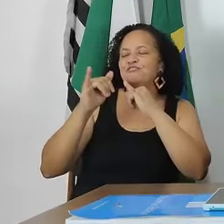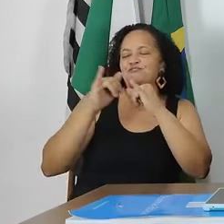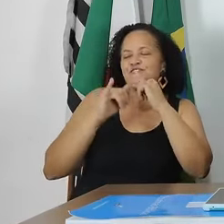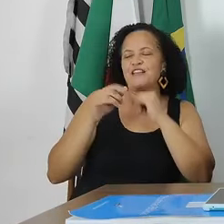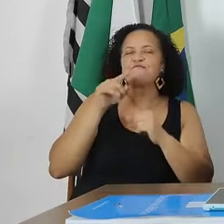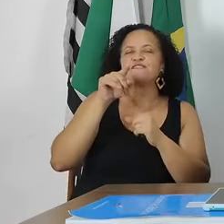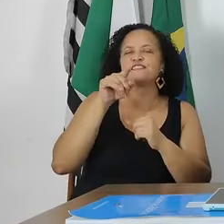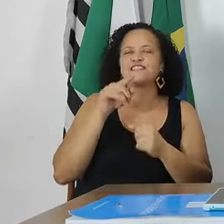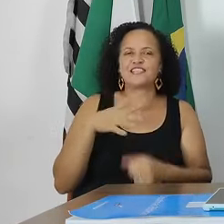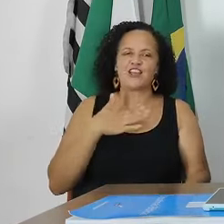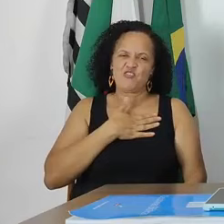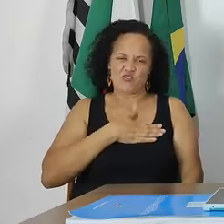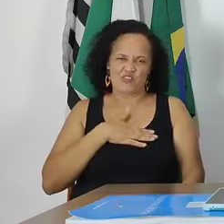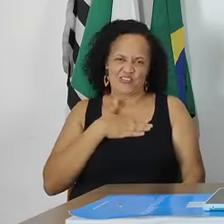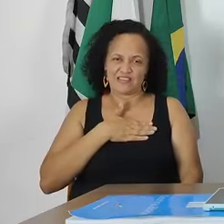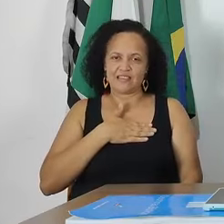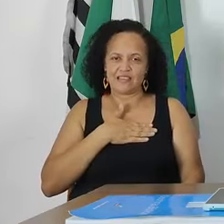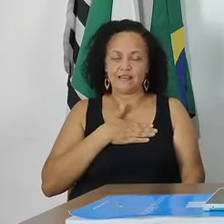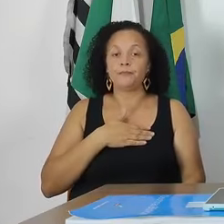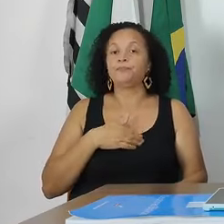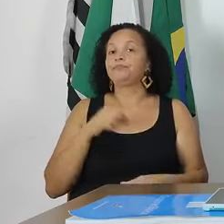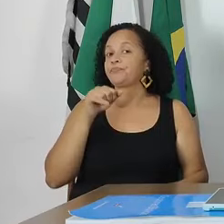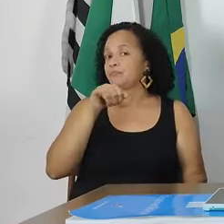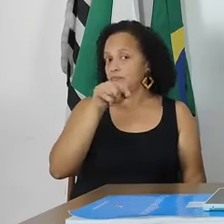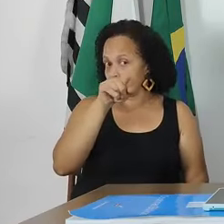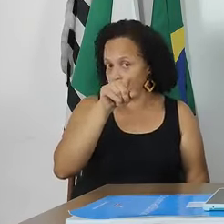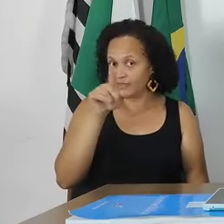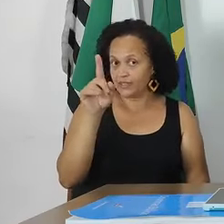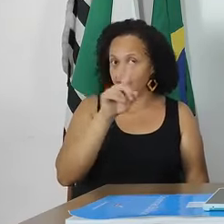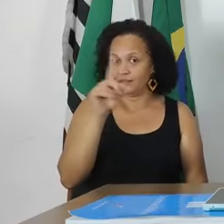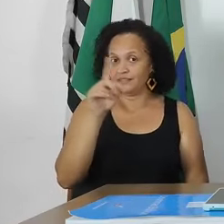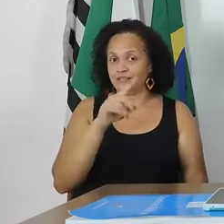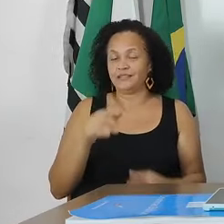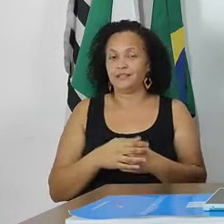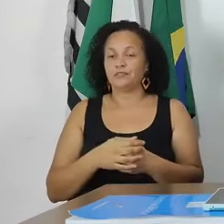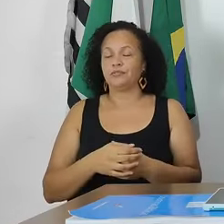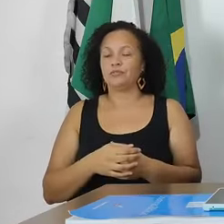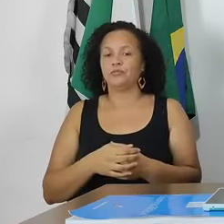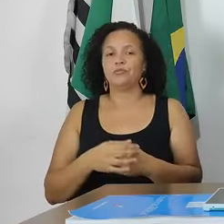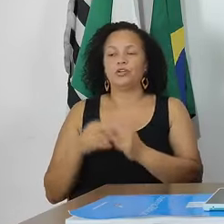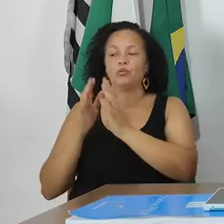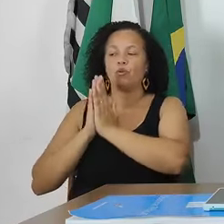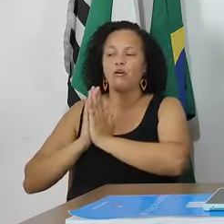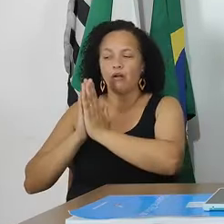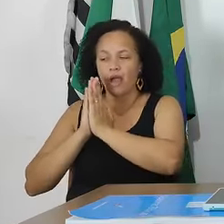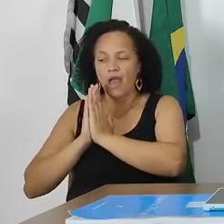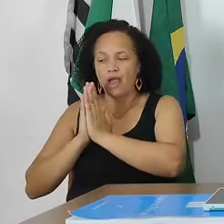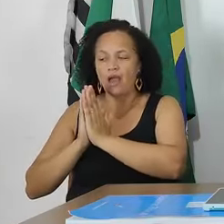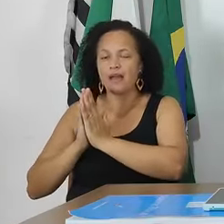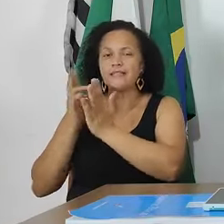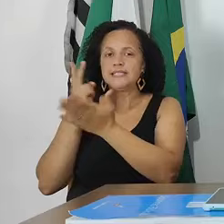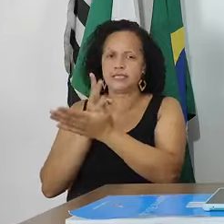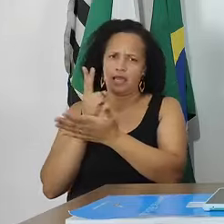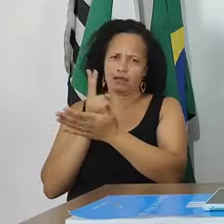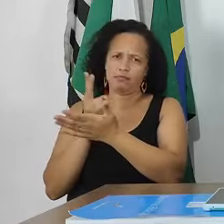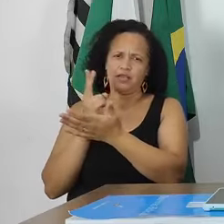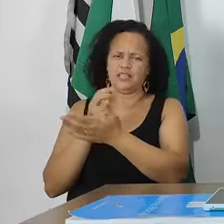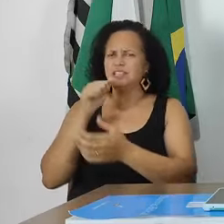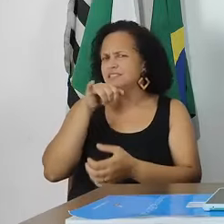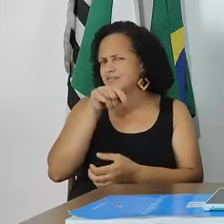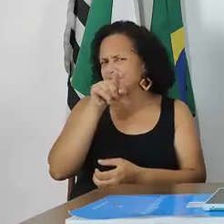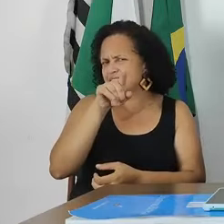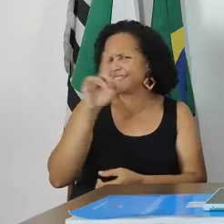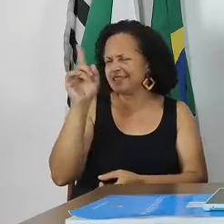ouvidos. E se a gente não estiver preparado, né, não ter passado aquela peneira de Filipenses 4:8, a gente vai